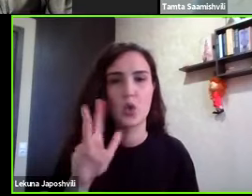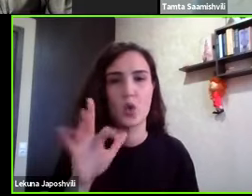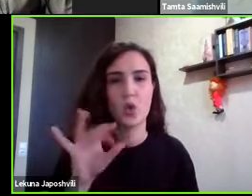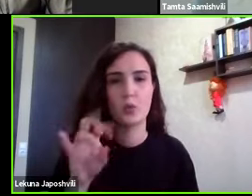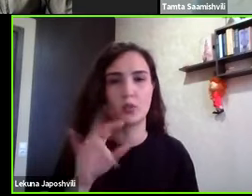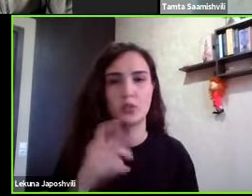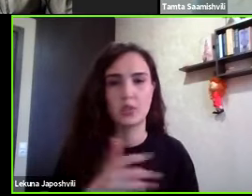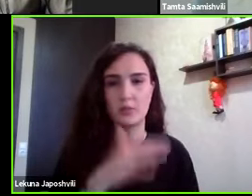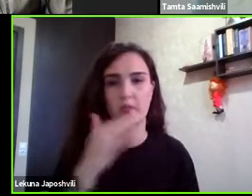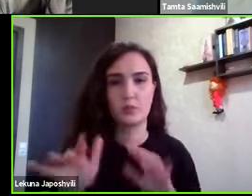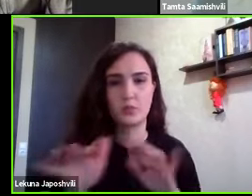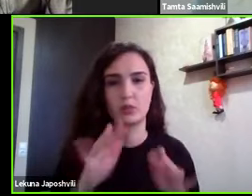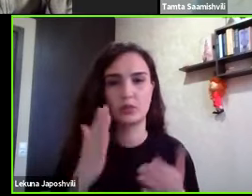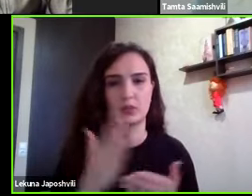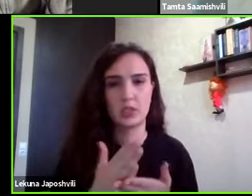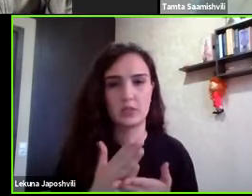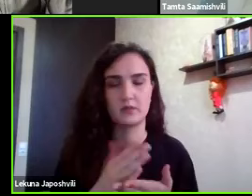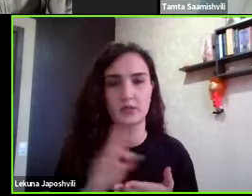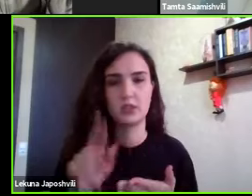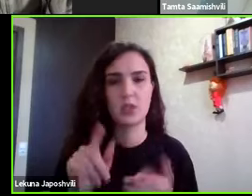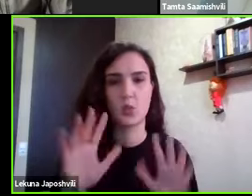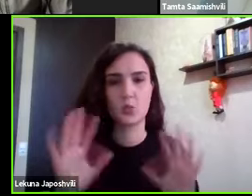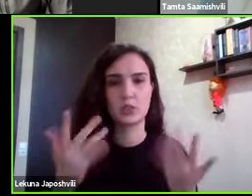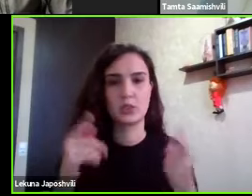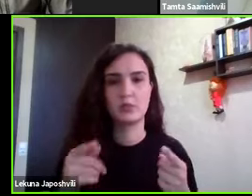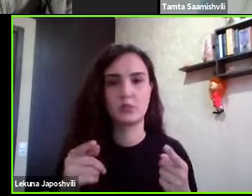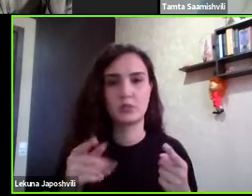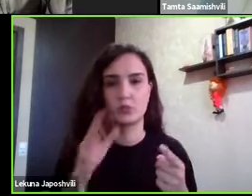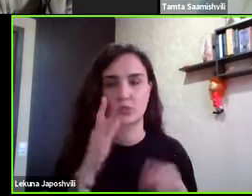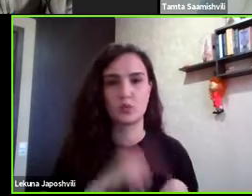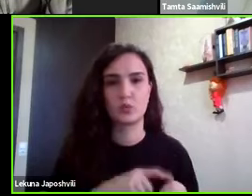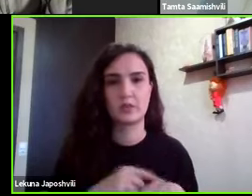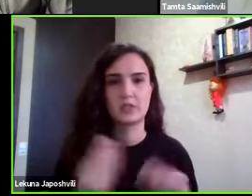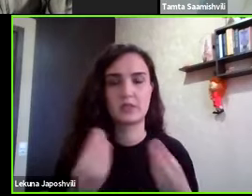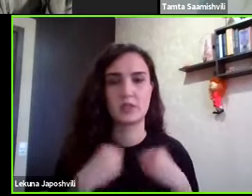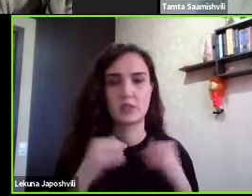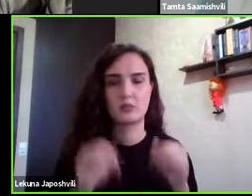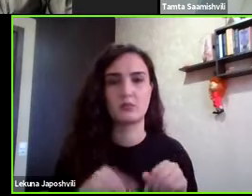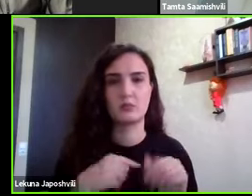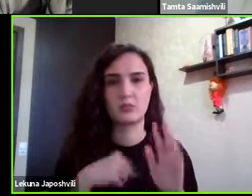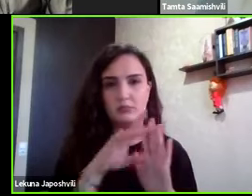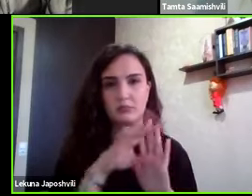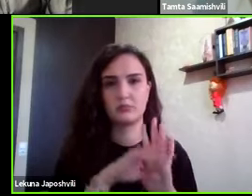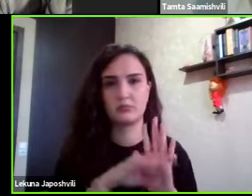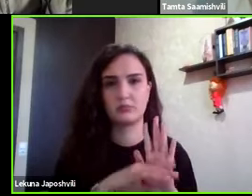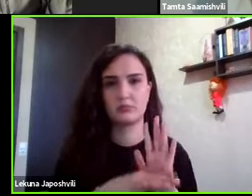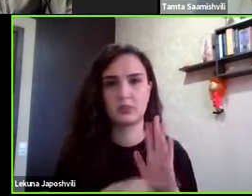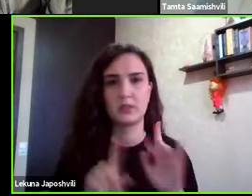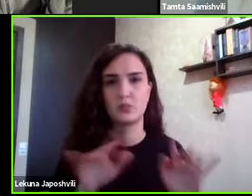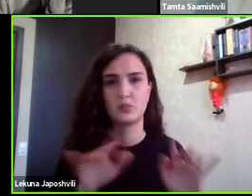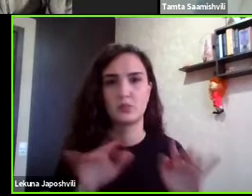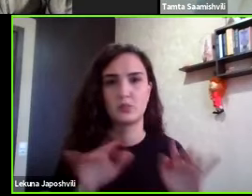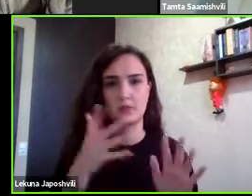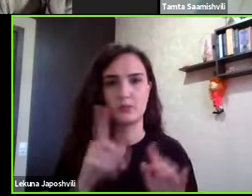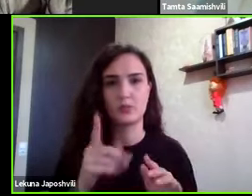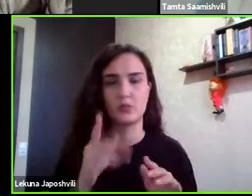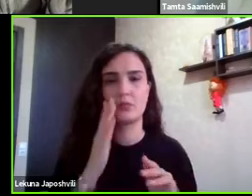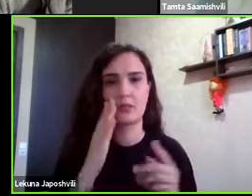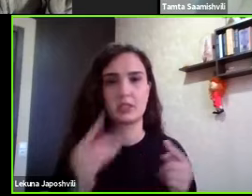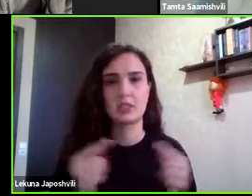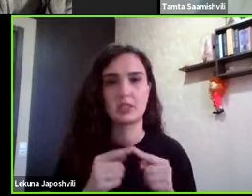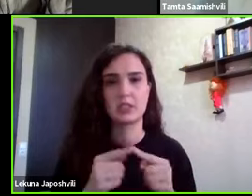ძალიან ბევრი ფუნქცია აქვს და უცებ ხართ თუ დრო გვაძლევს საშუალებას, ჩამოგეთვლით რა ფუნქციებია და მიხვდებით, რომ მართლა